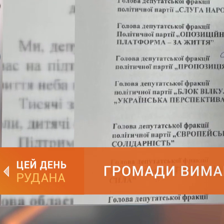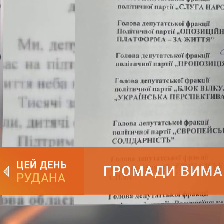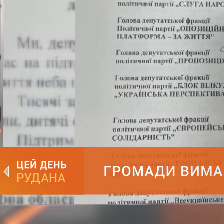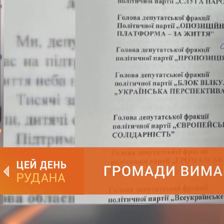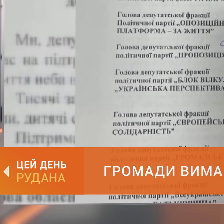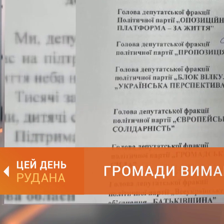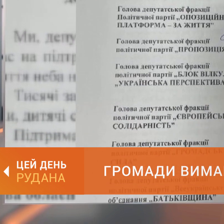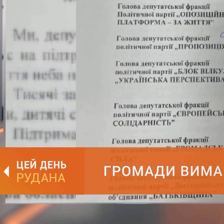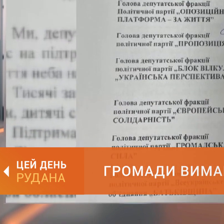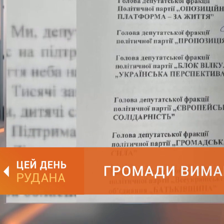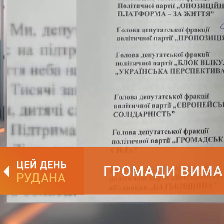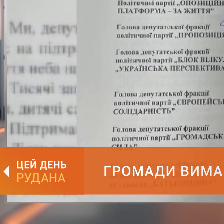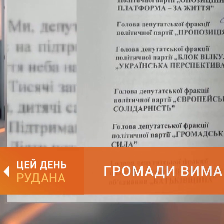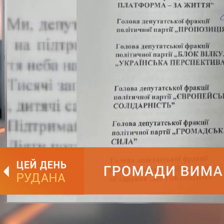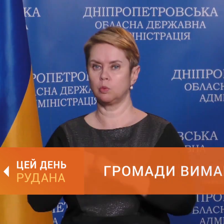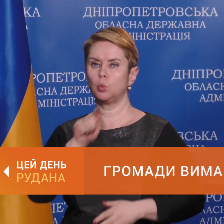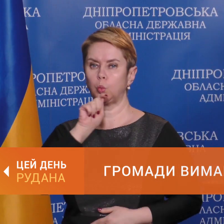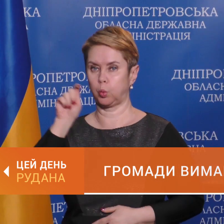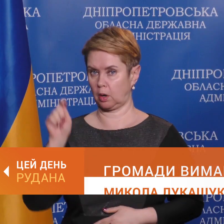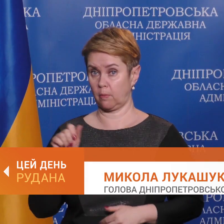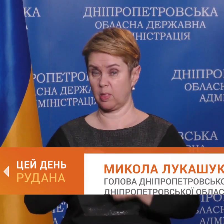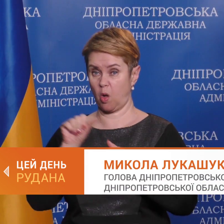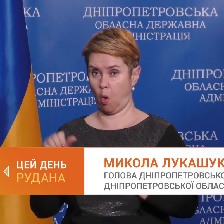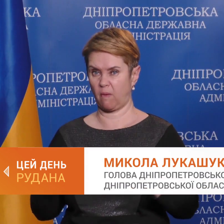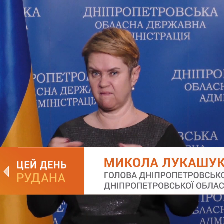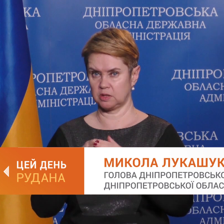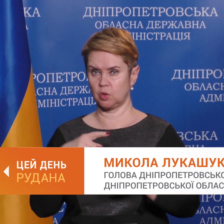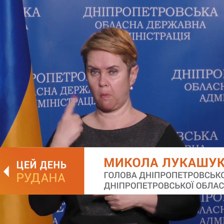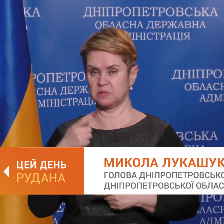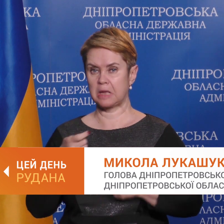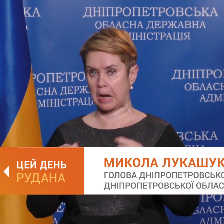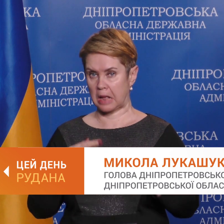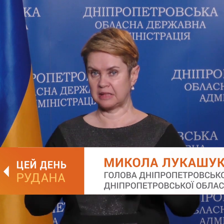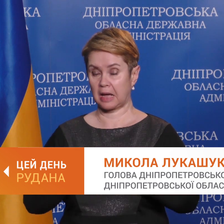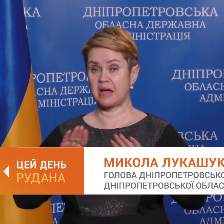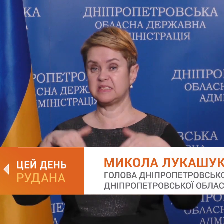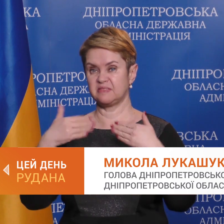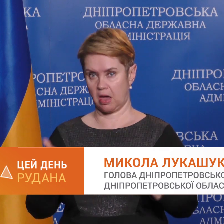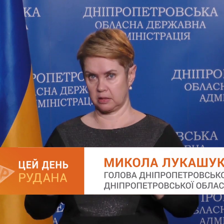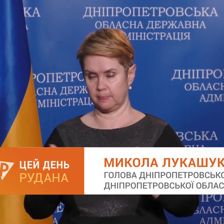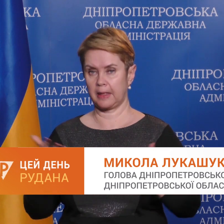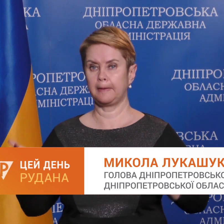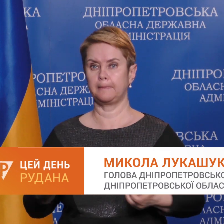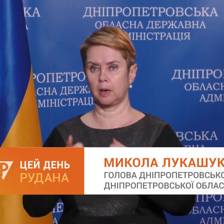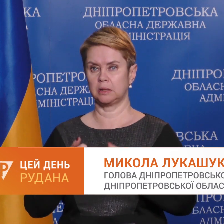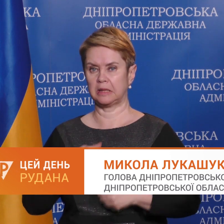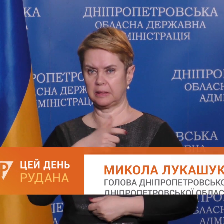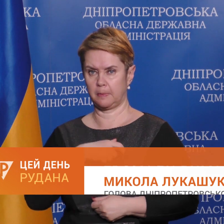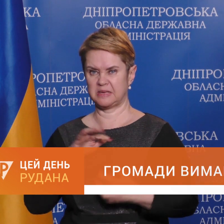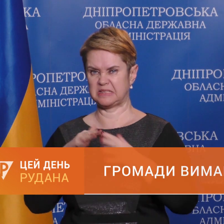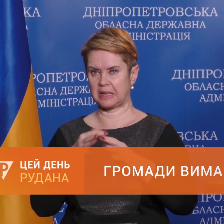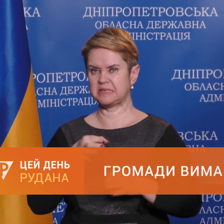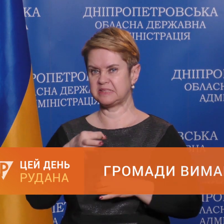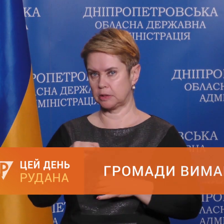проханням закрити небо над Україною. Окрім фракцій в обласній раді, таке звернення підтримали депутати